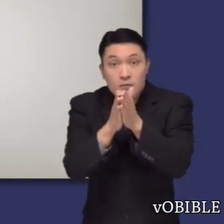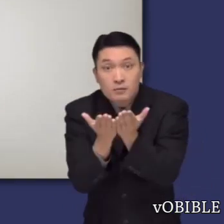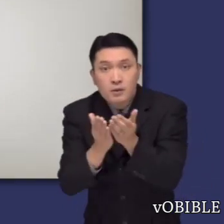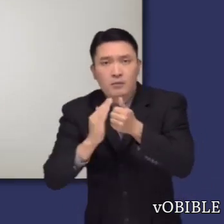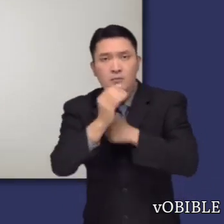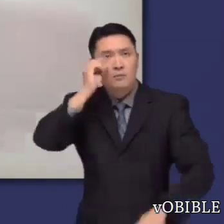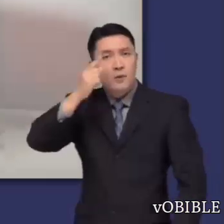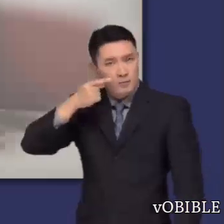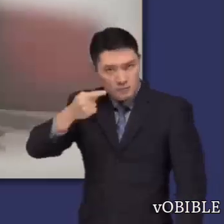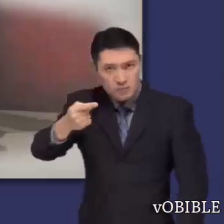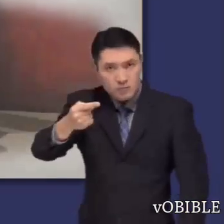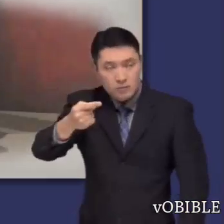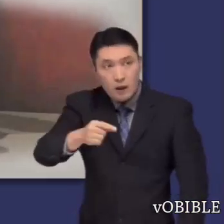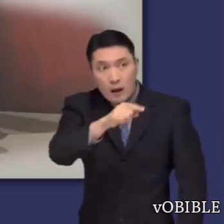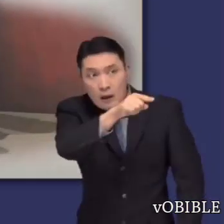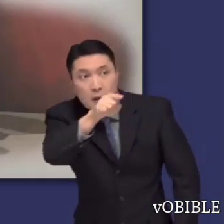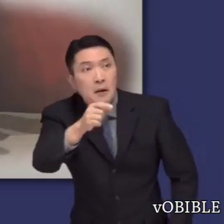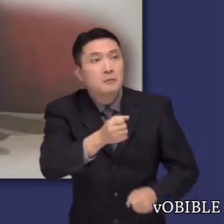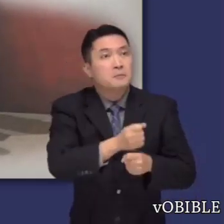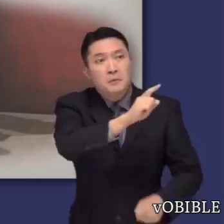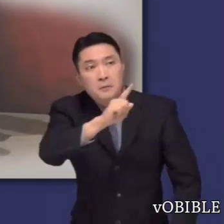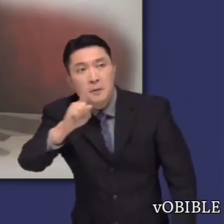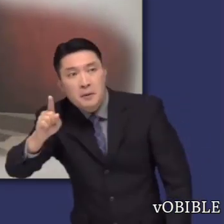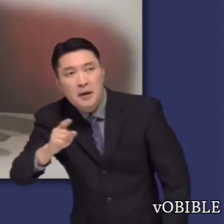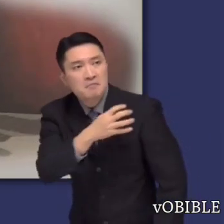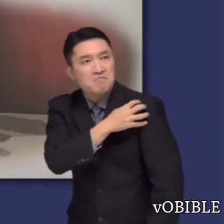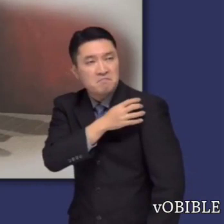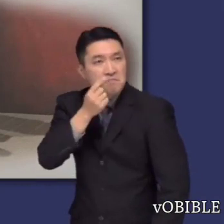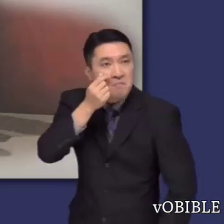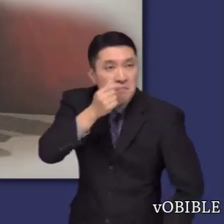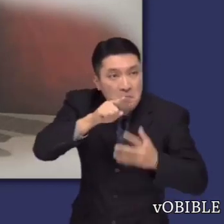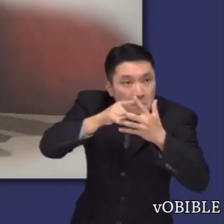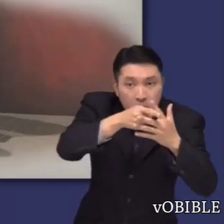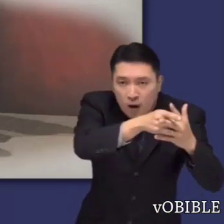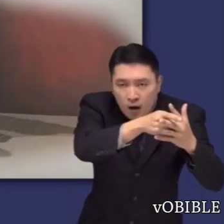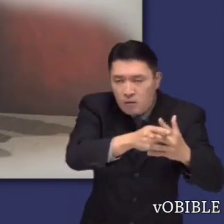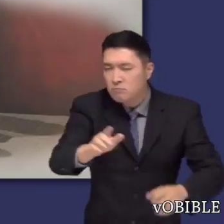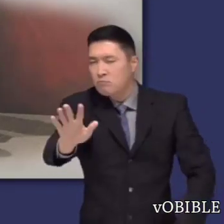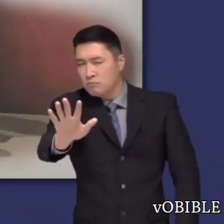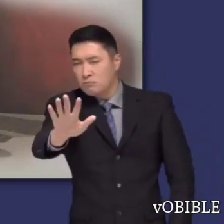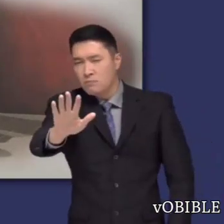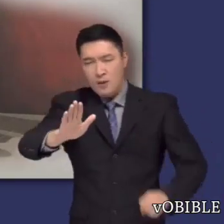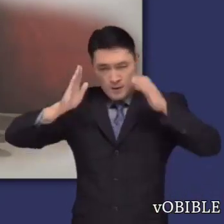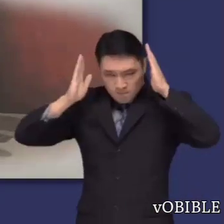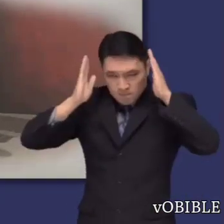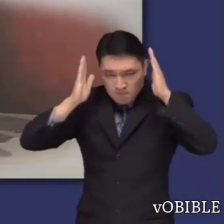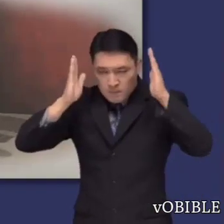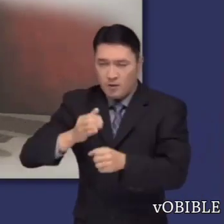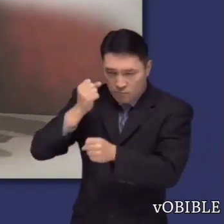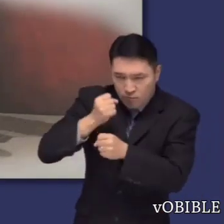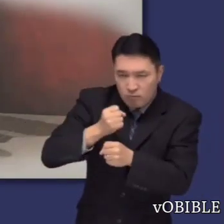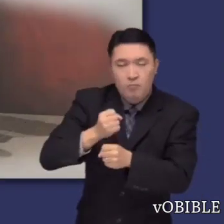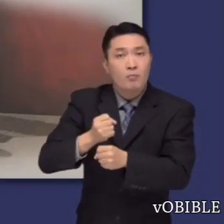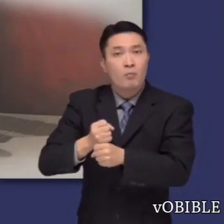在第一封信里，保罗劝勉弟兄要过平静的生活，安分守己，也要努力工作